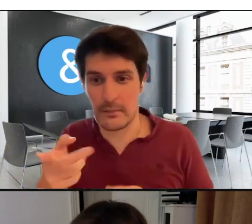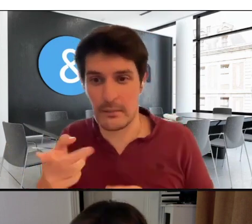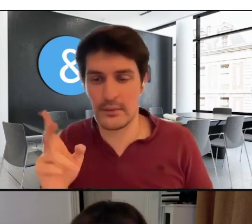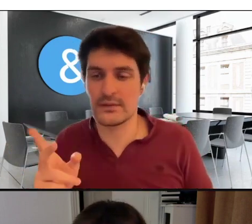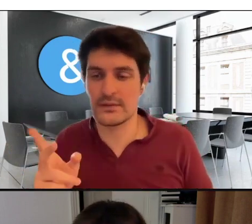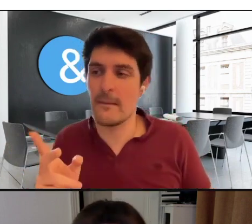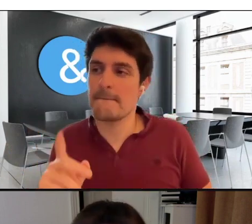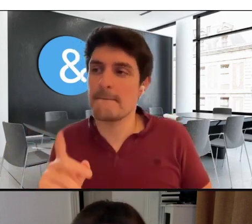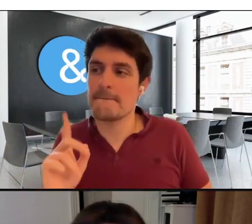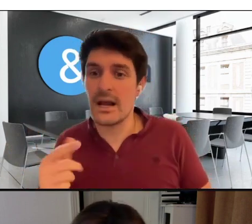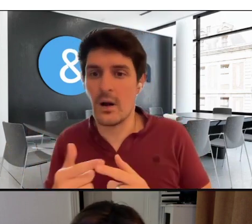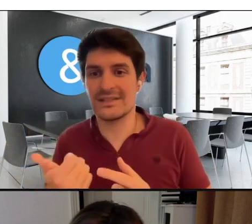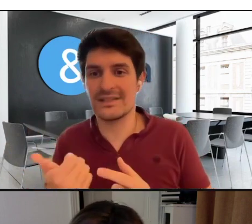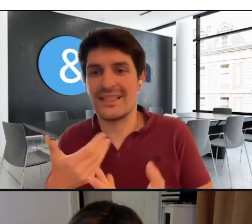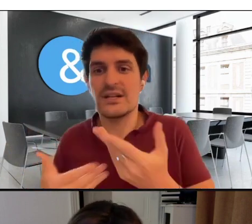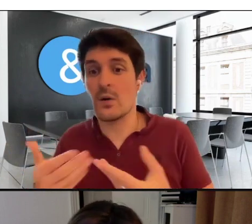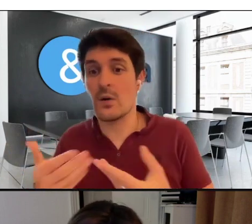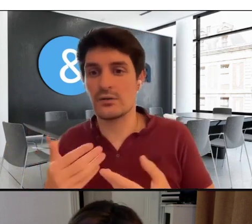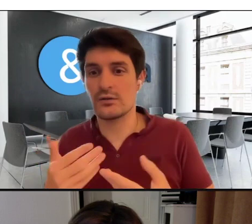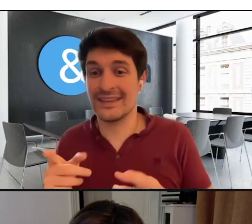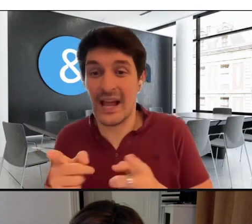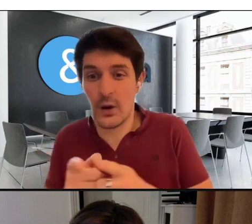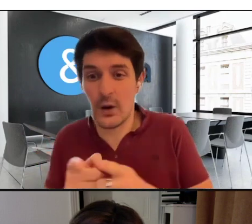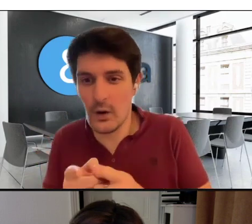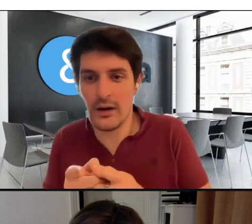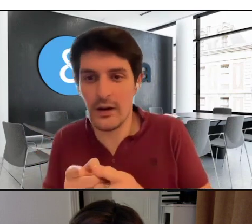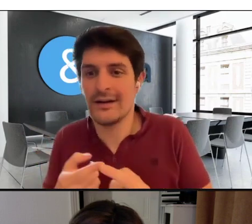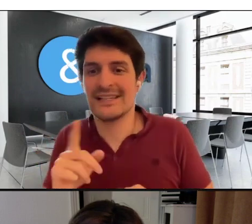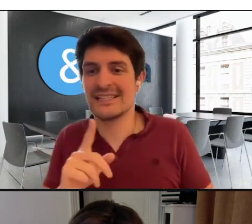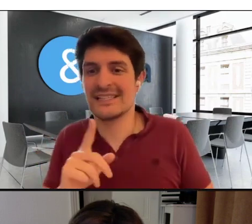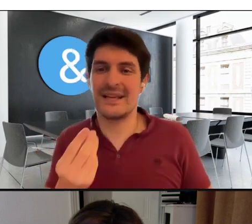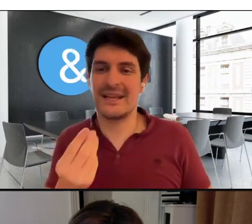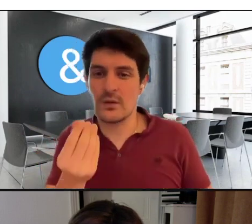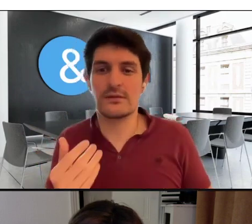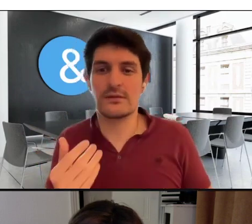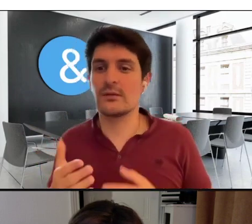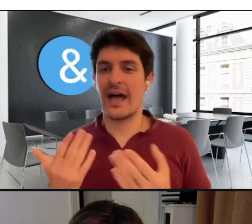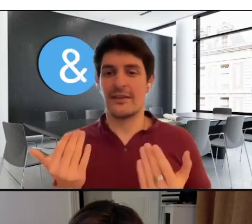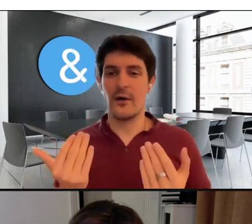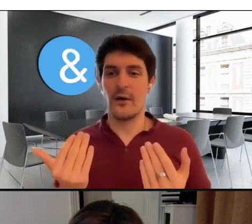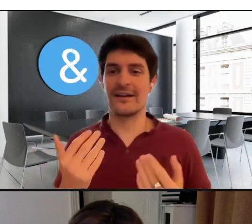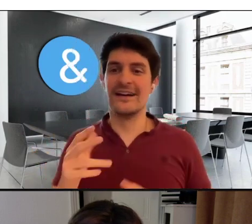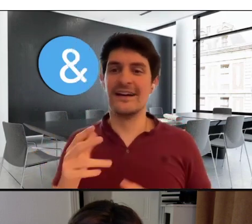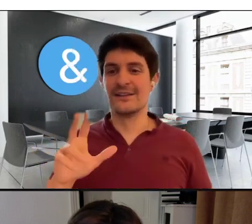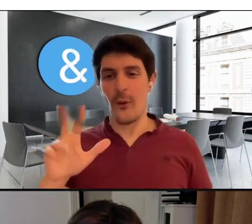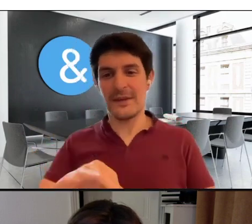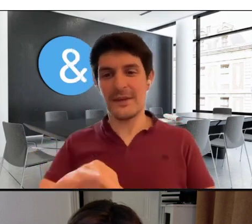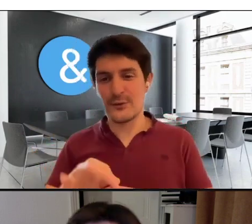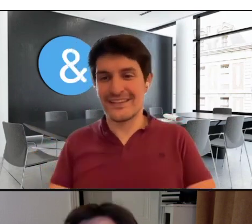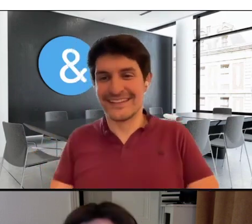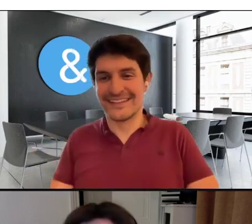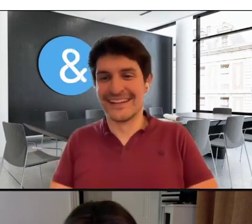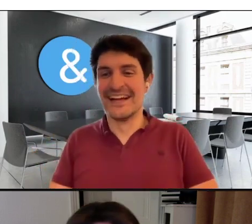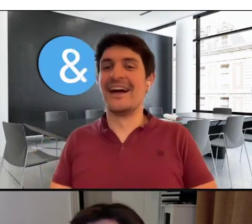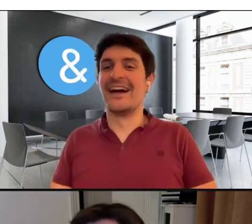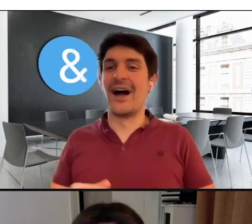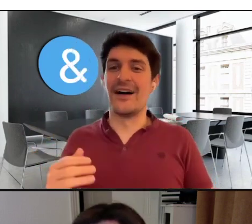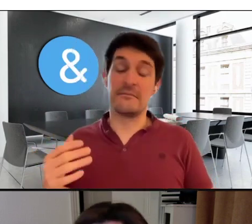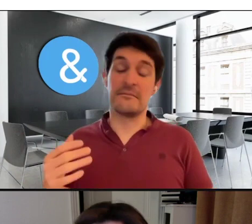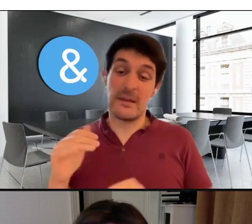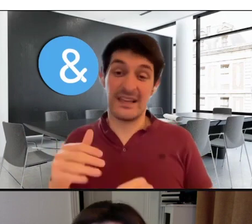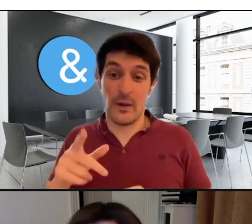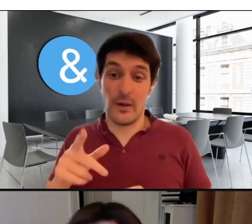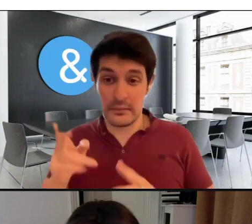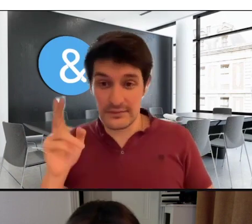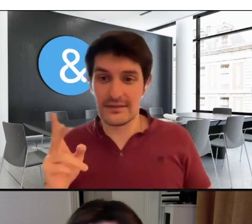plus. Mais quand c'est un échange très court, ça fait pas sens d'attendre 3 minutes, Mhm. même